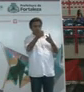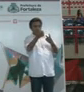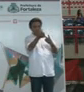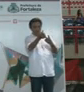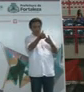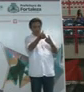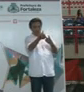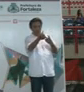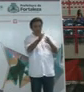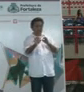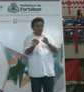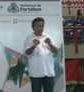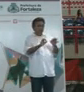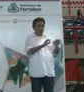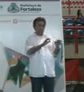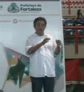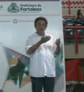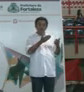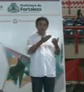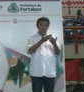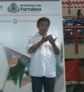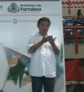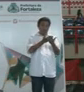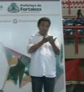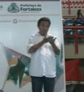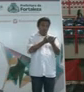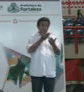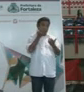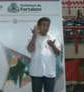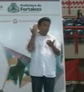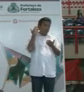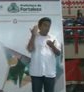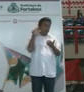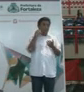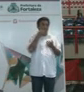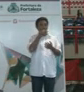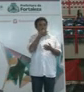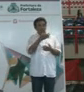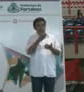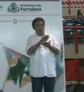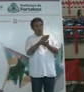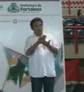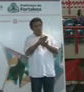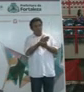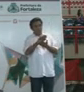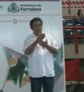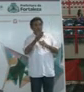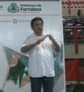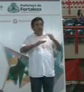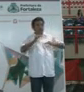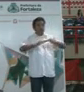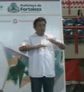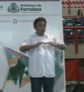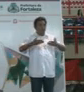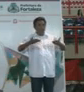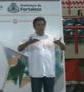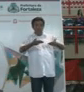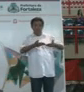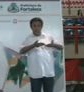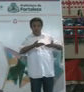Na semana em que nós tivemos aulas, nós comentamos algumas habilidades e